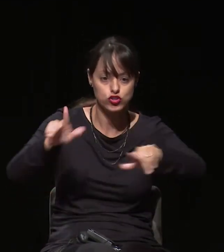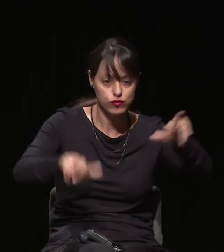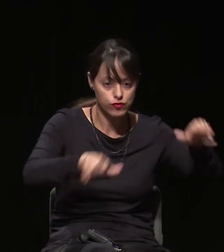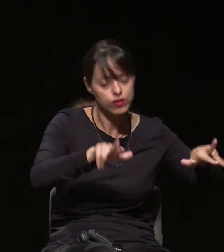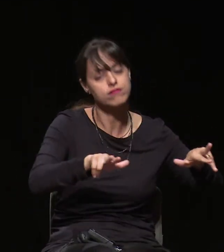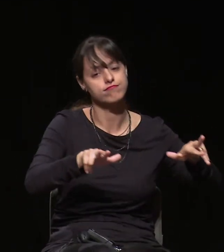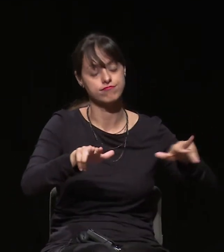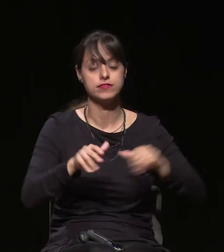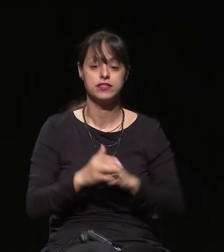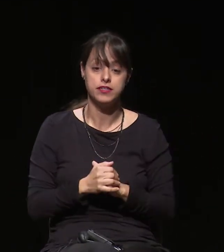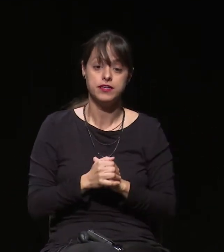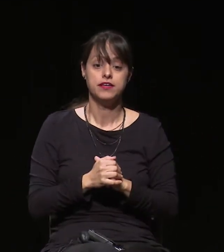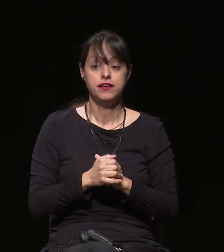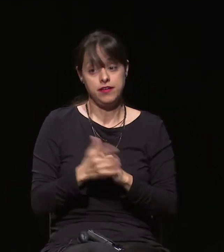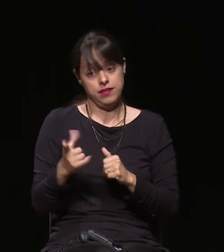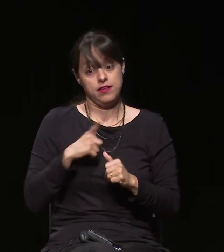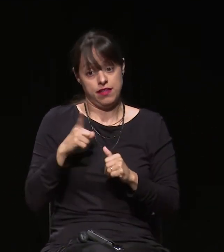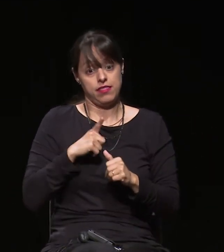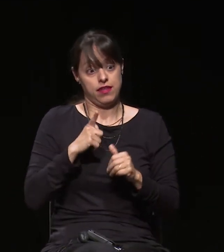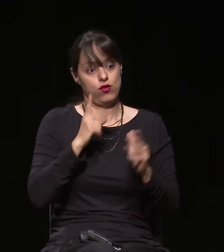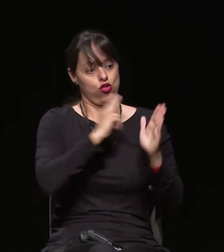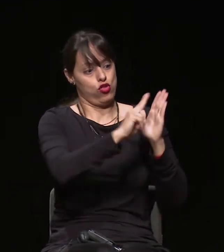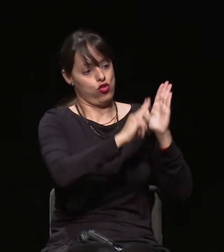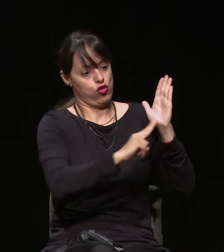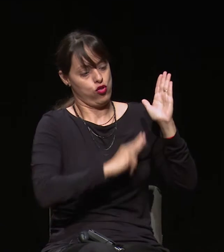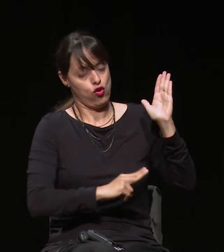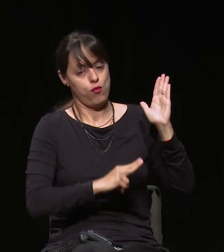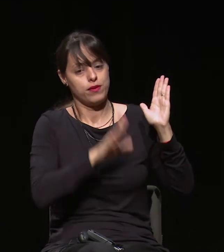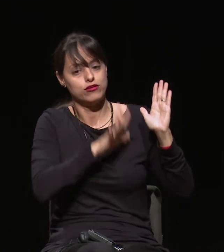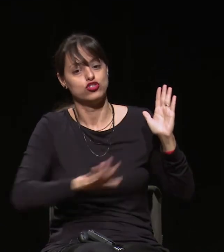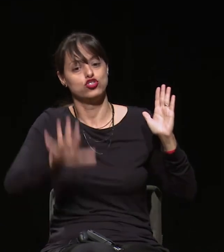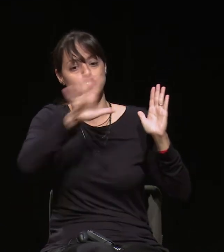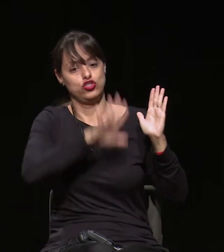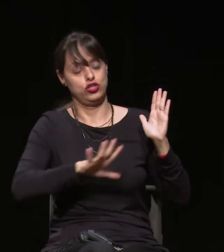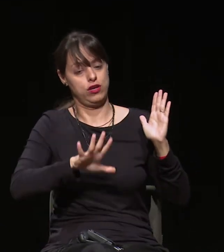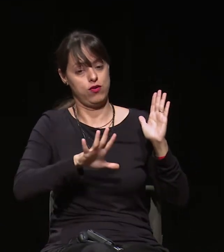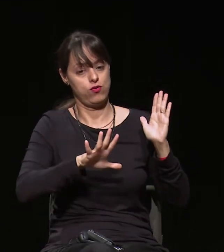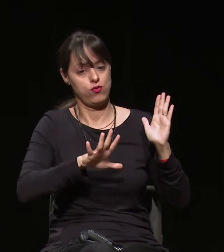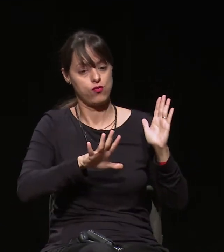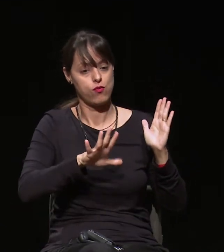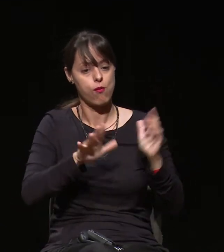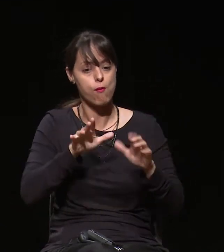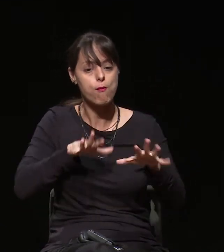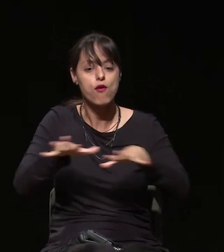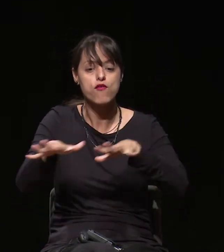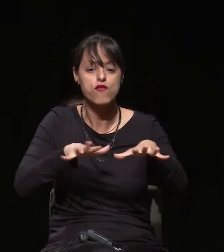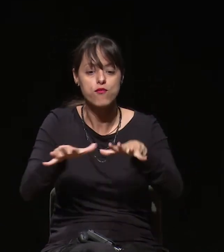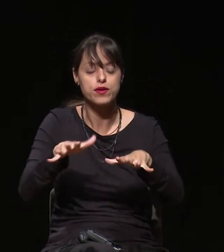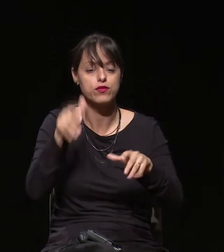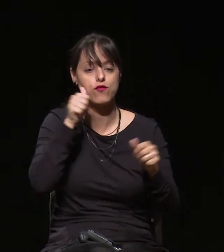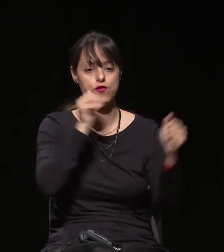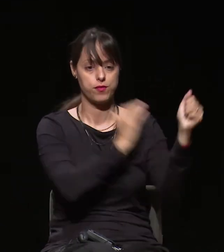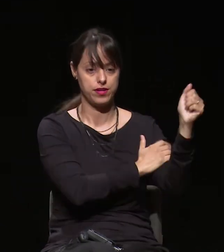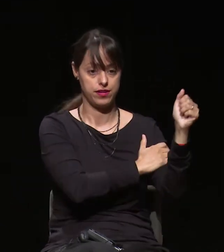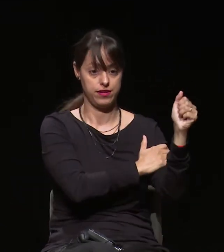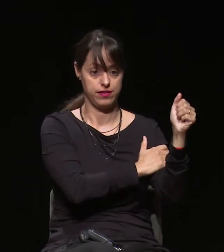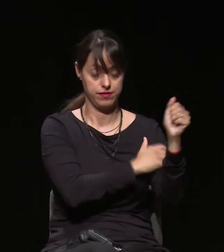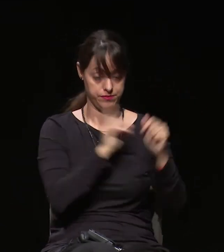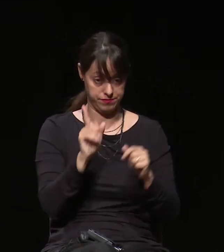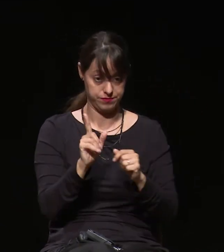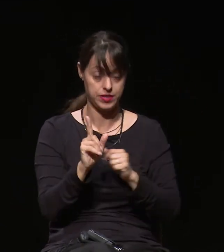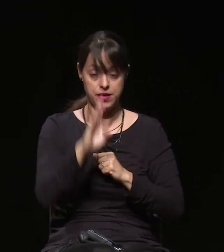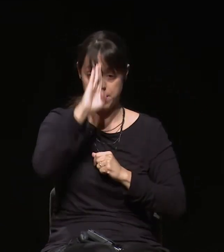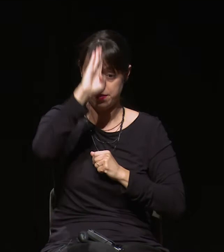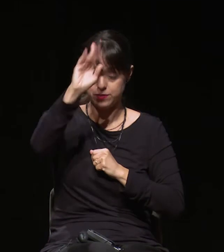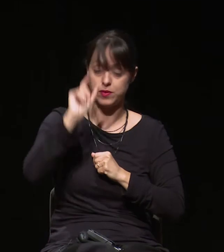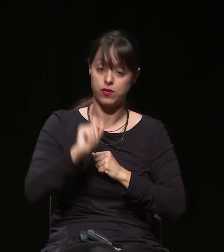que identificam o movimento feminista de uma forma mais geral. De um lado, a defesa da igualdade e a oposição às diversas